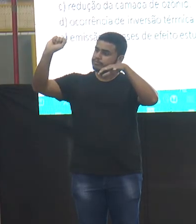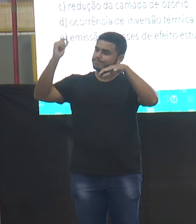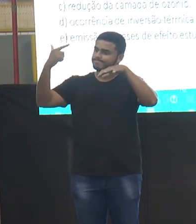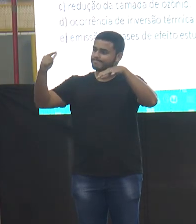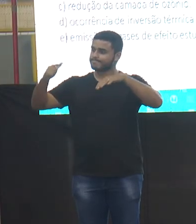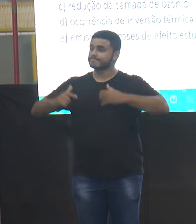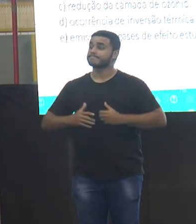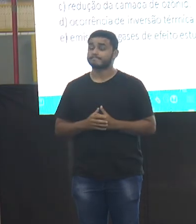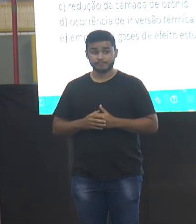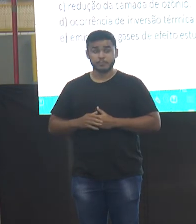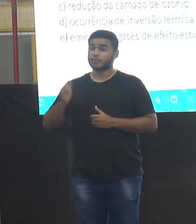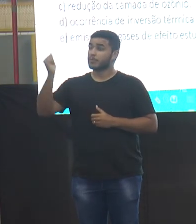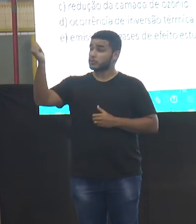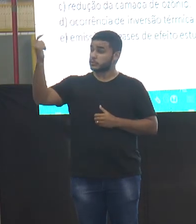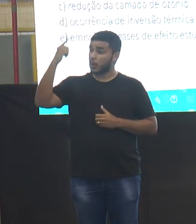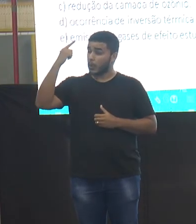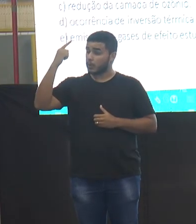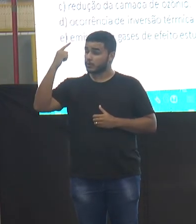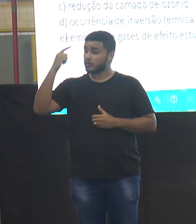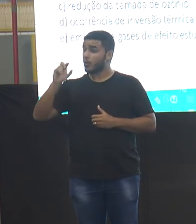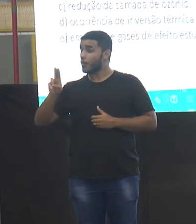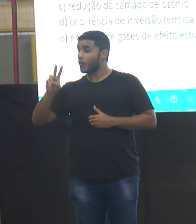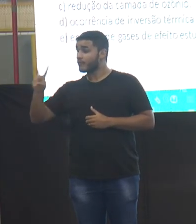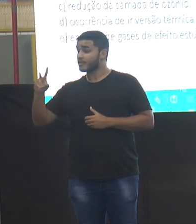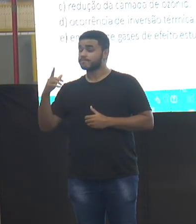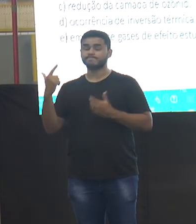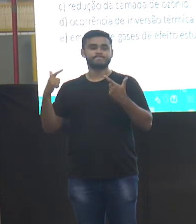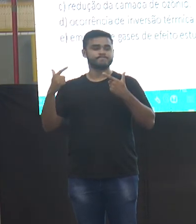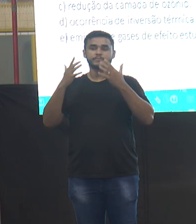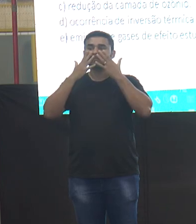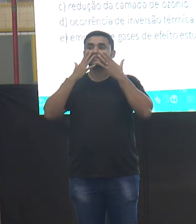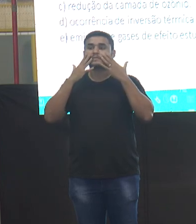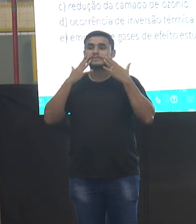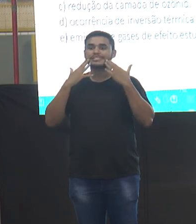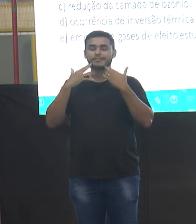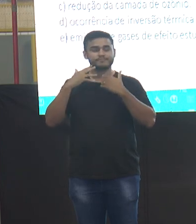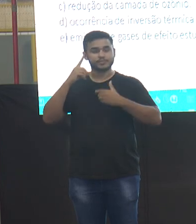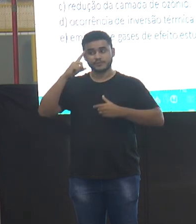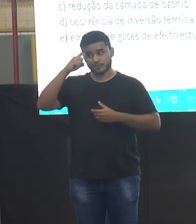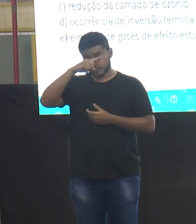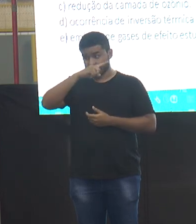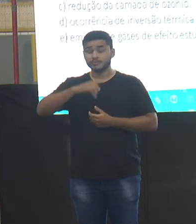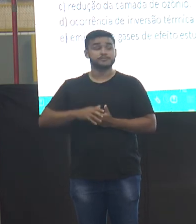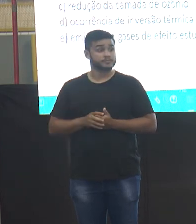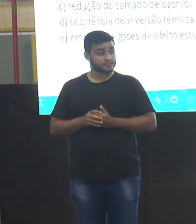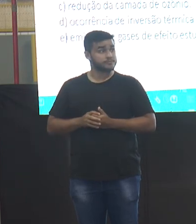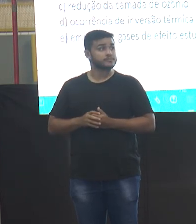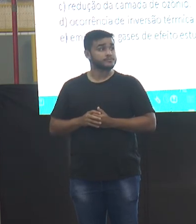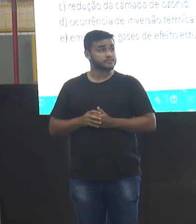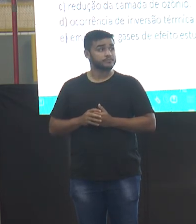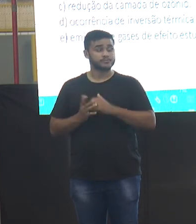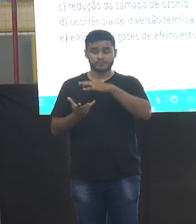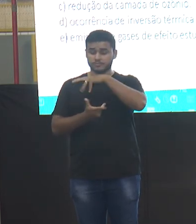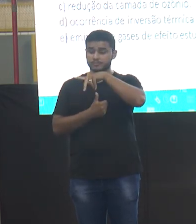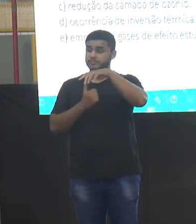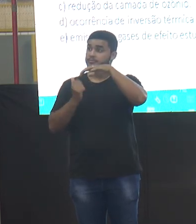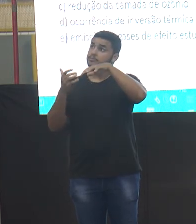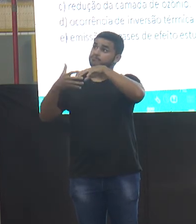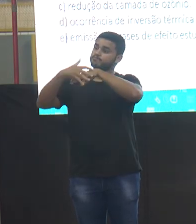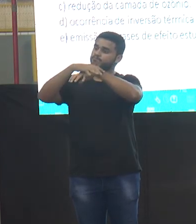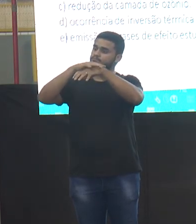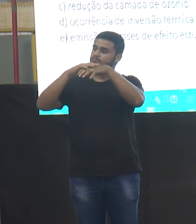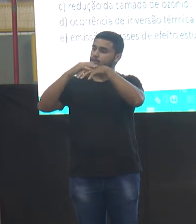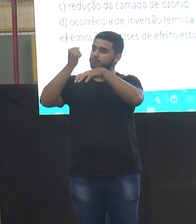luz do sol, ela penetra numa intensidade muito maior do que era a desejada, tá? Devido ao buraco da camada de